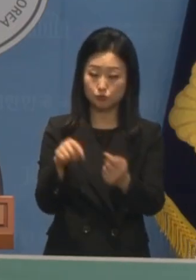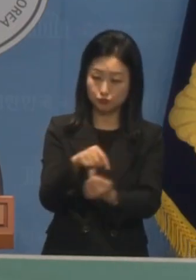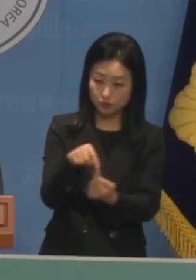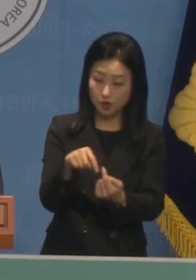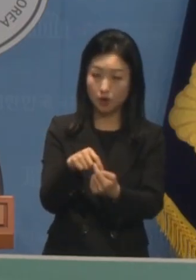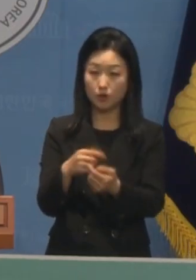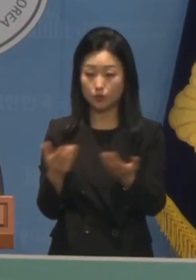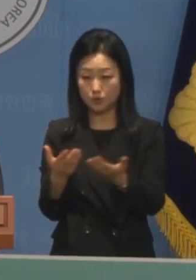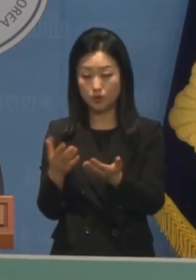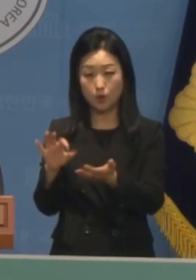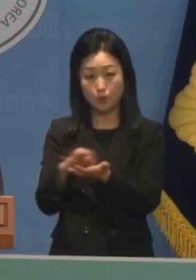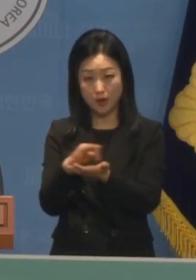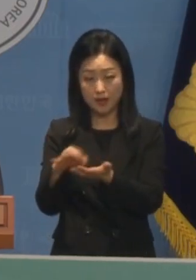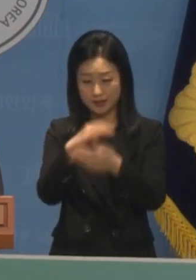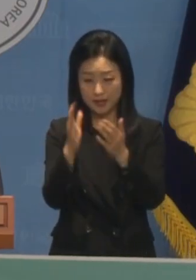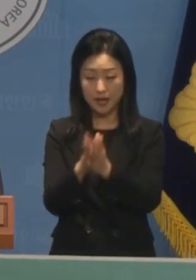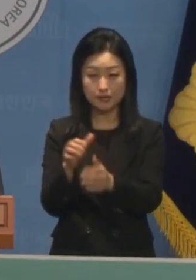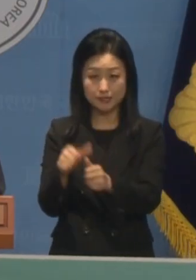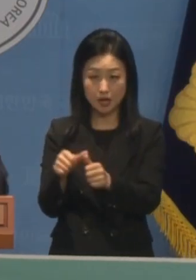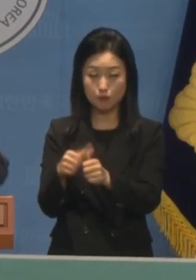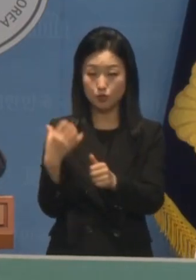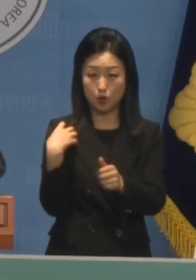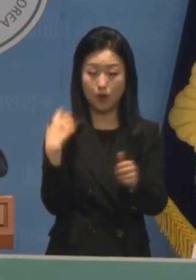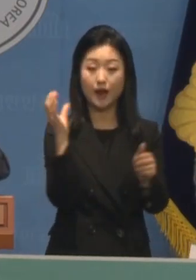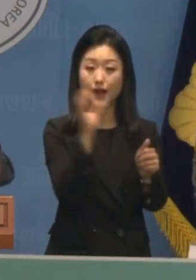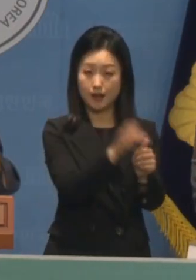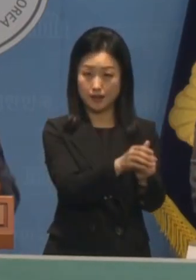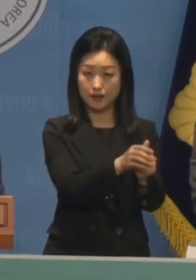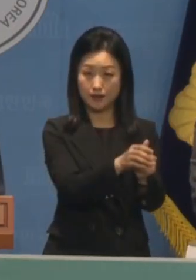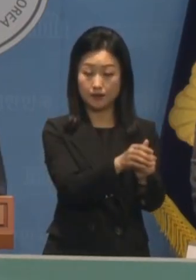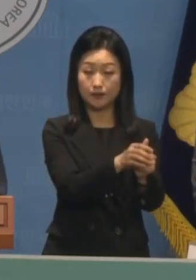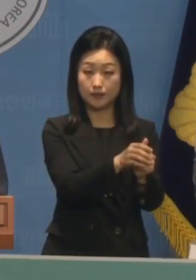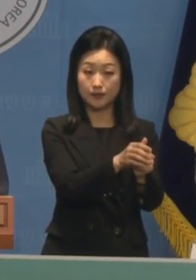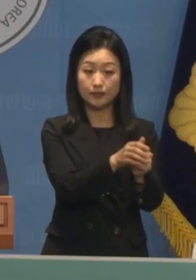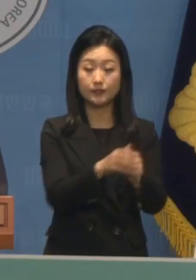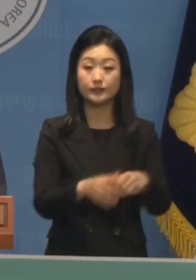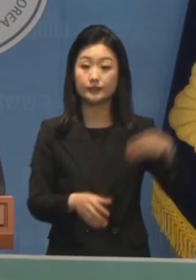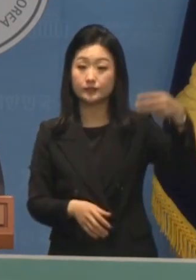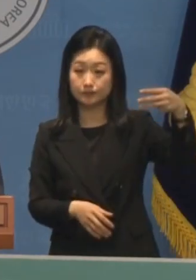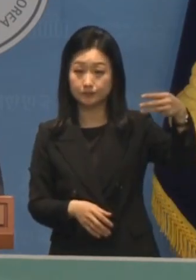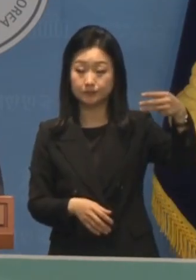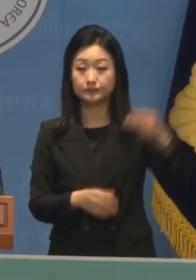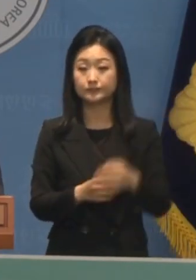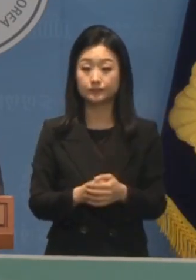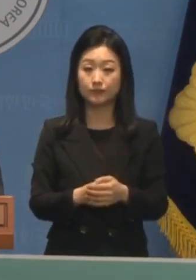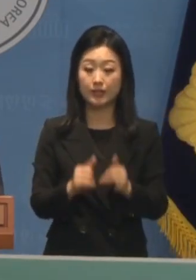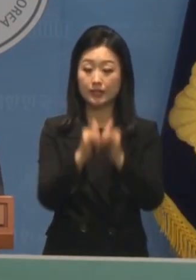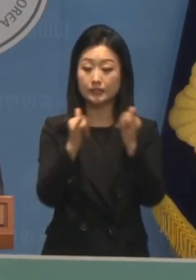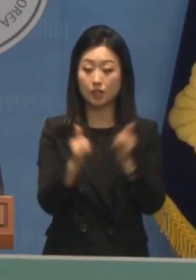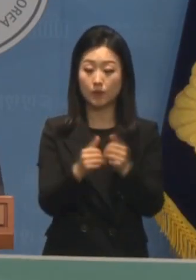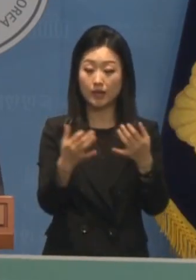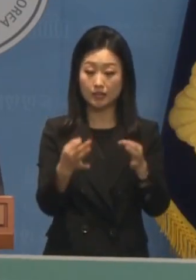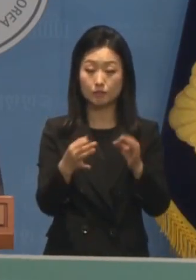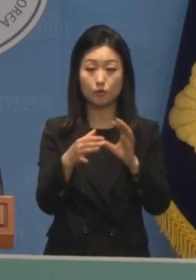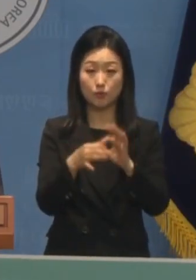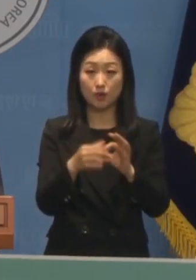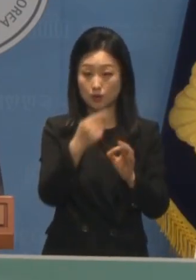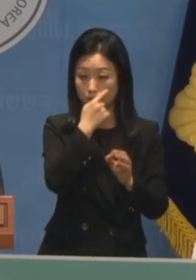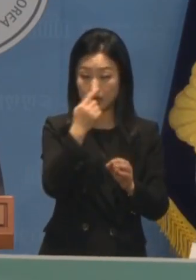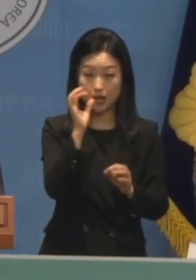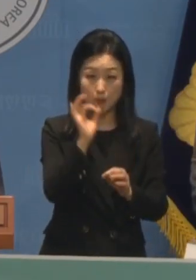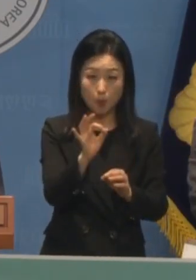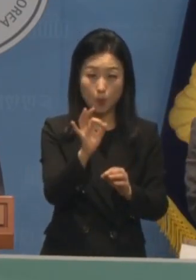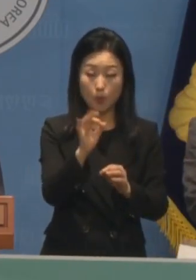노무, 회계 컨설팅 등의 역할을 담당합니다. 셋째, 사회적 금융 제도를 정비하고 일정 비율